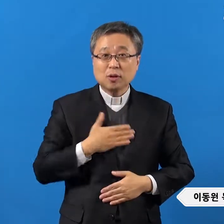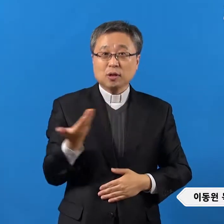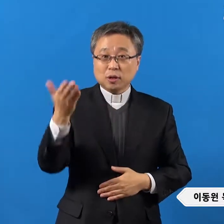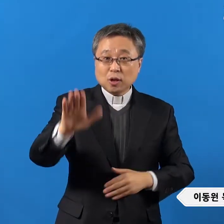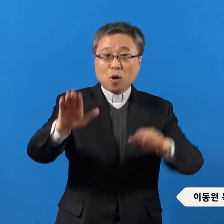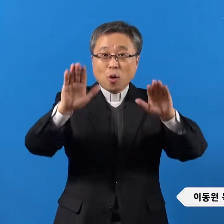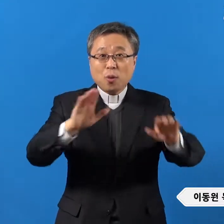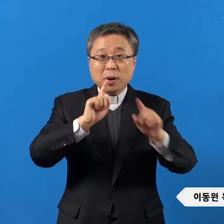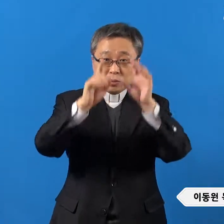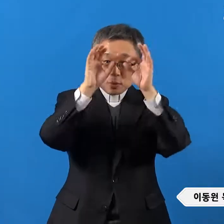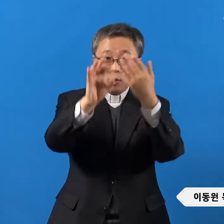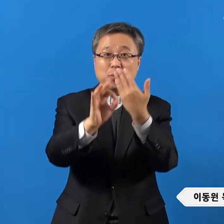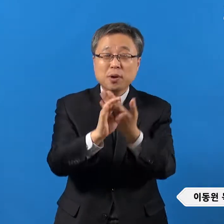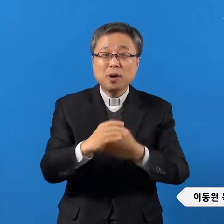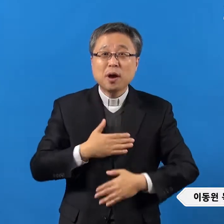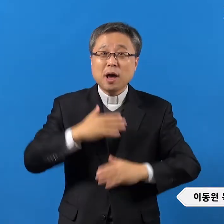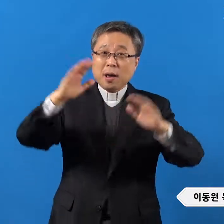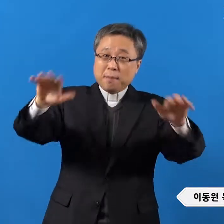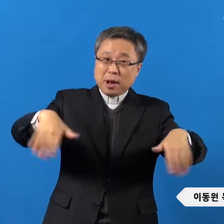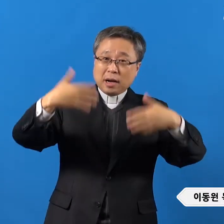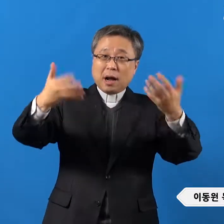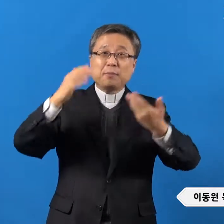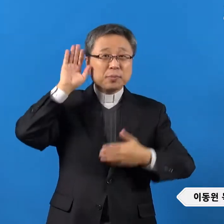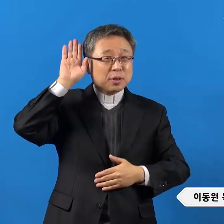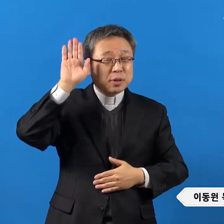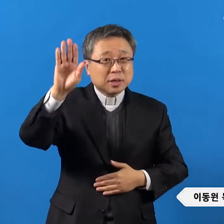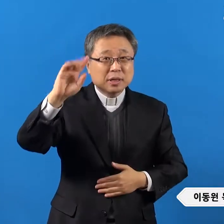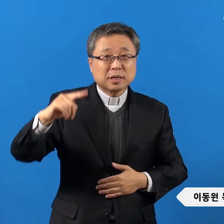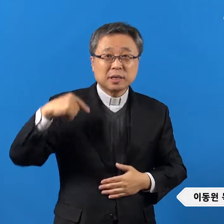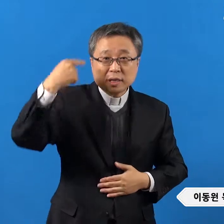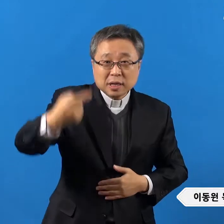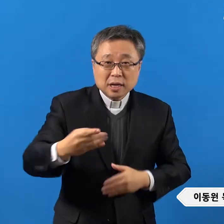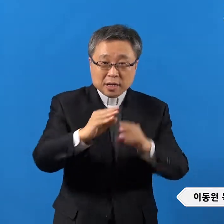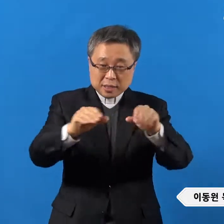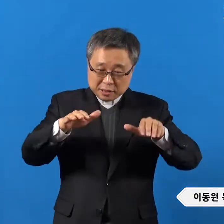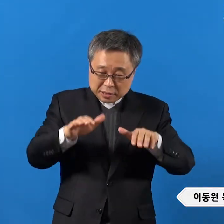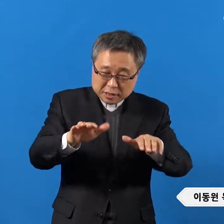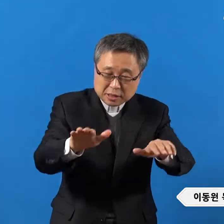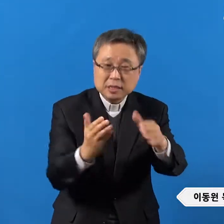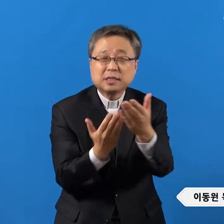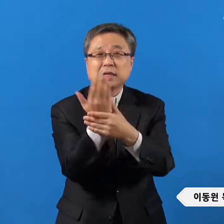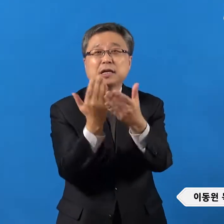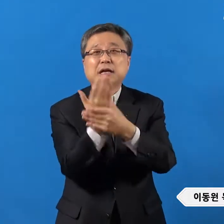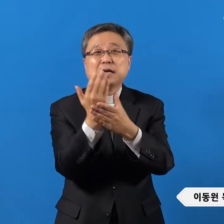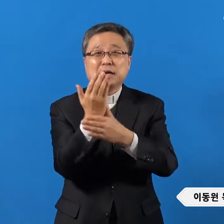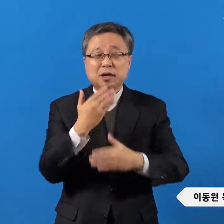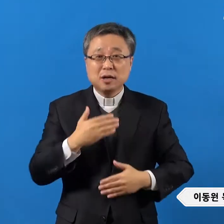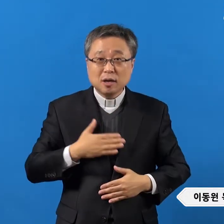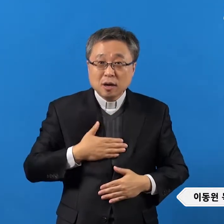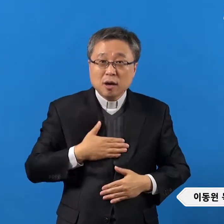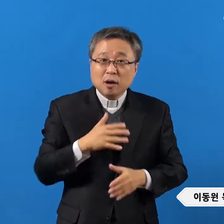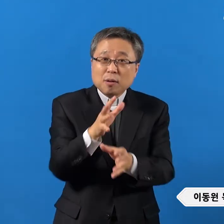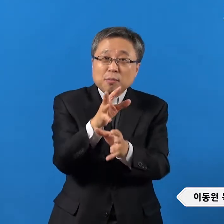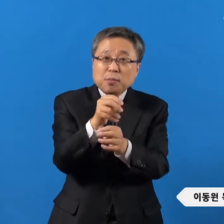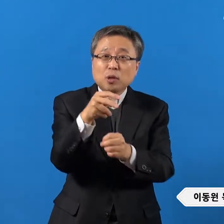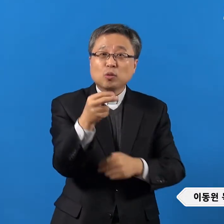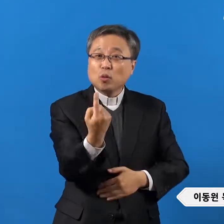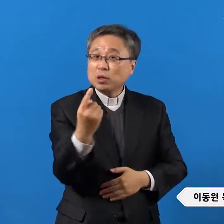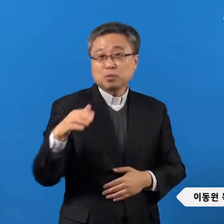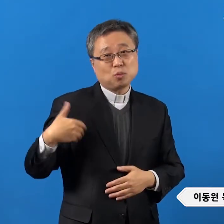본문에 보시면 바람 이후에 그 다음에 지진이 발생합니다. 몇 도인지는 잘 모르겠어요. 네, 다친